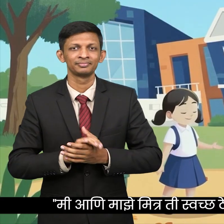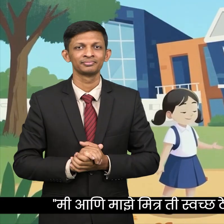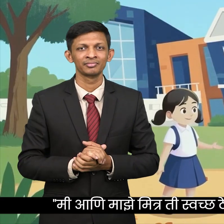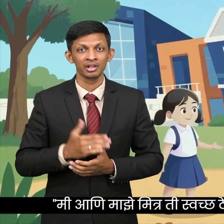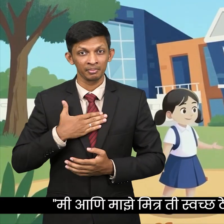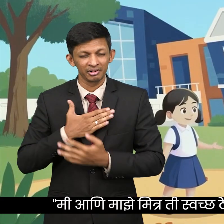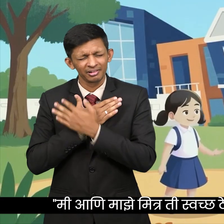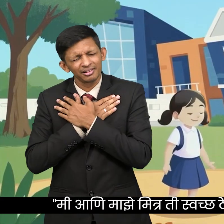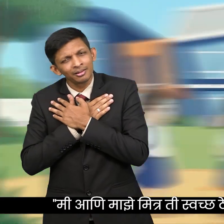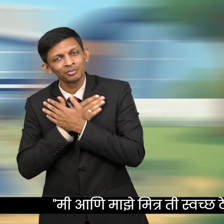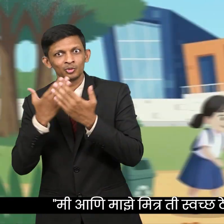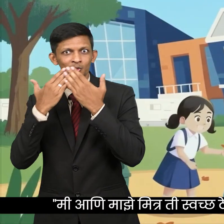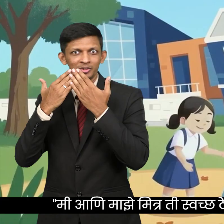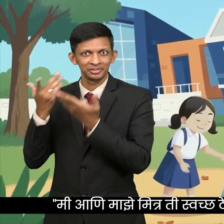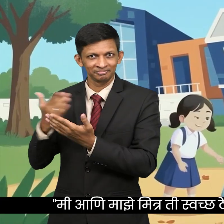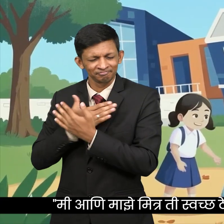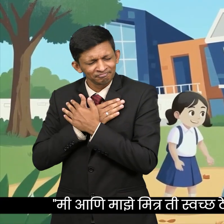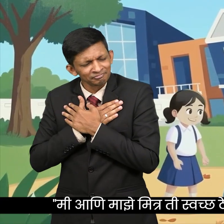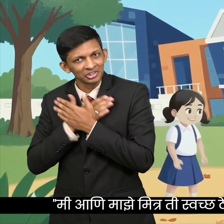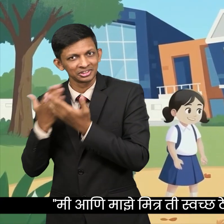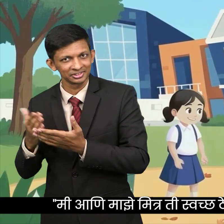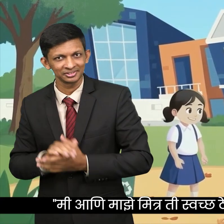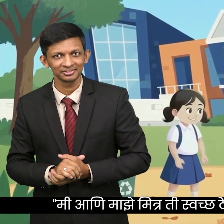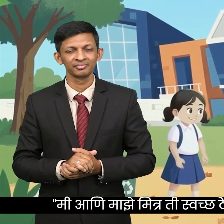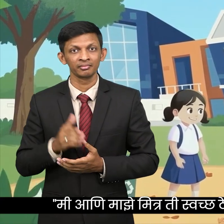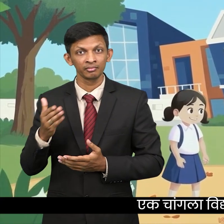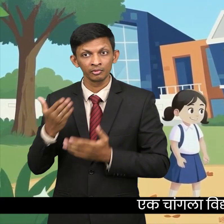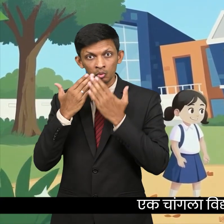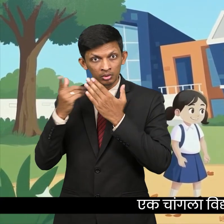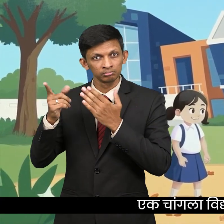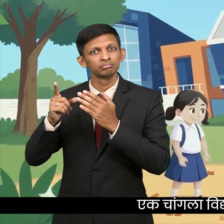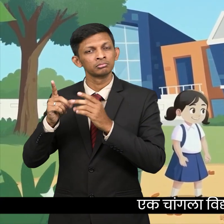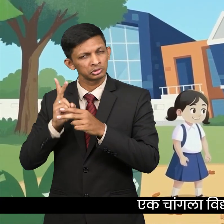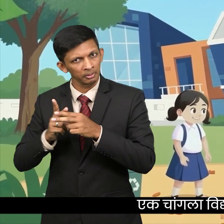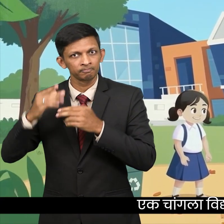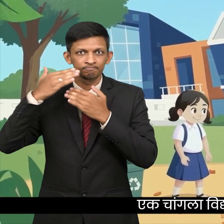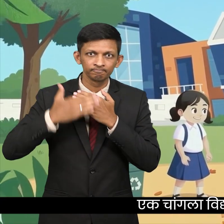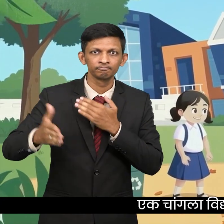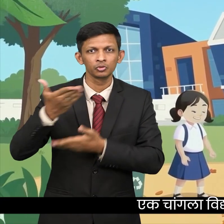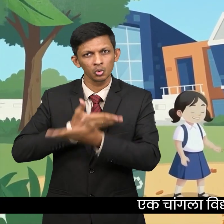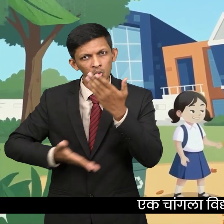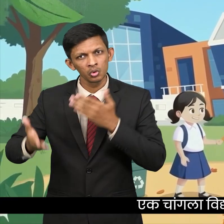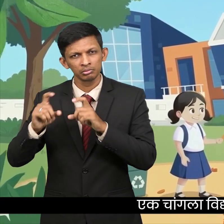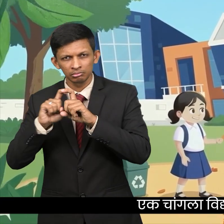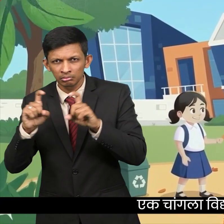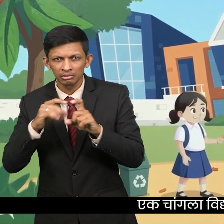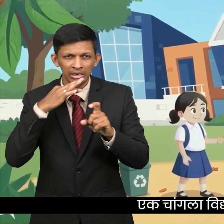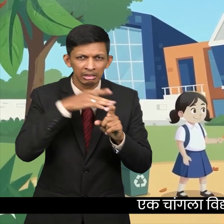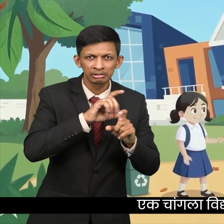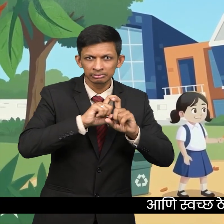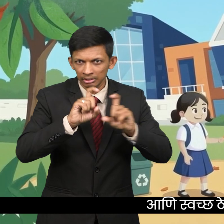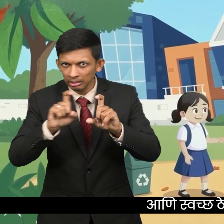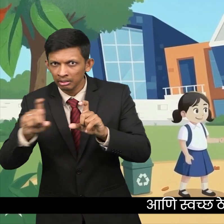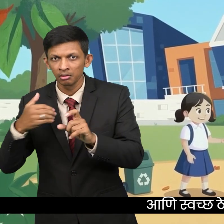मदत करतो. मला माझी शाळा आवडते. एक चांगला विद्यार्थी म्हणून आपली